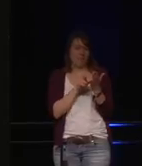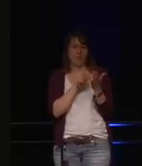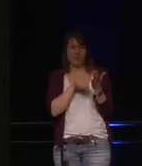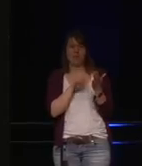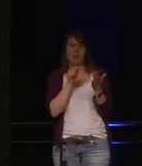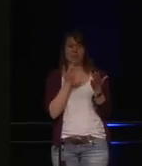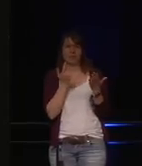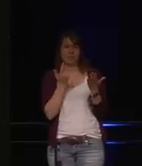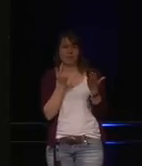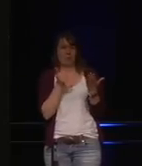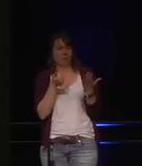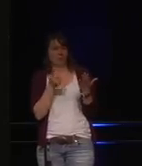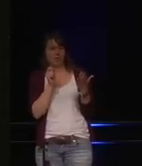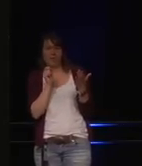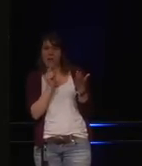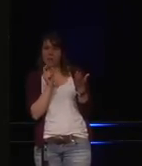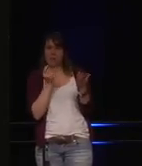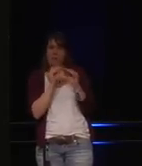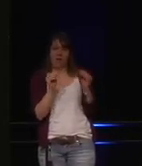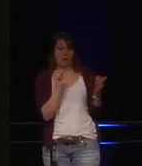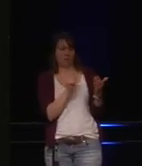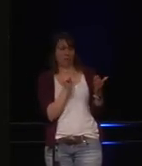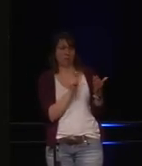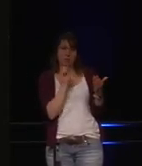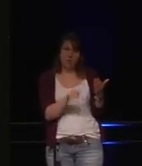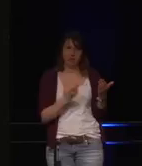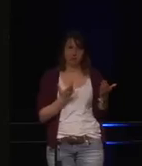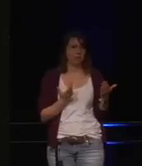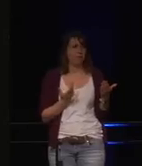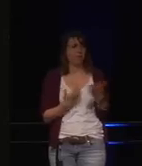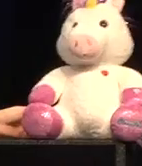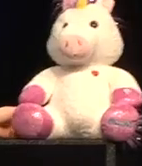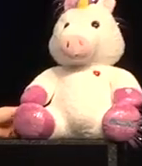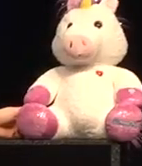mensajes. ¿Y qué es lo que hace?